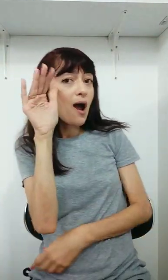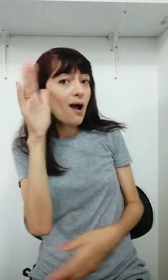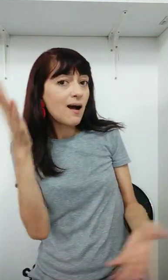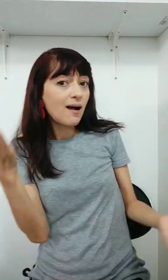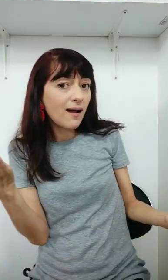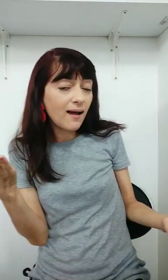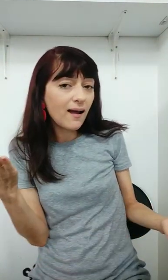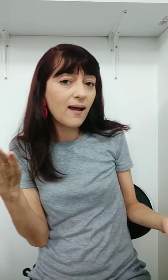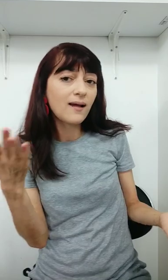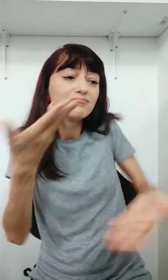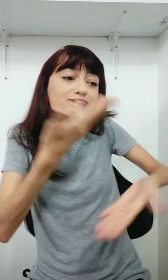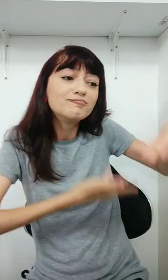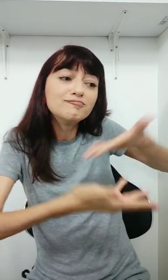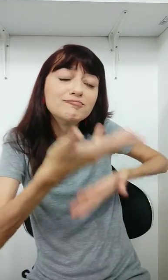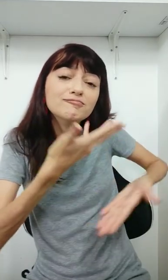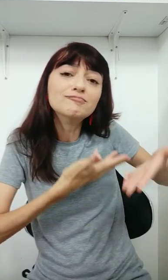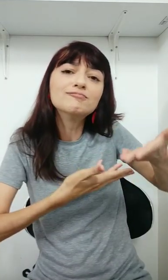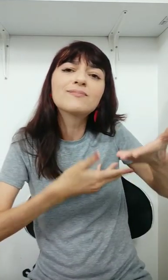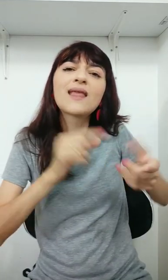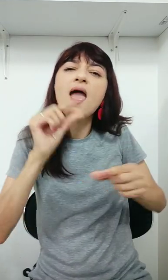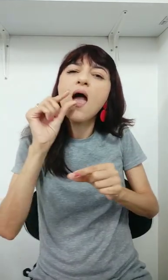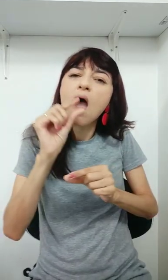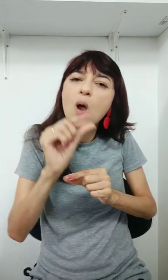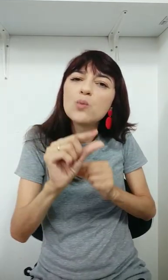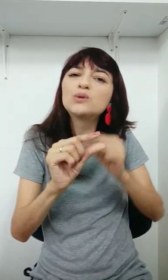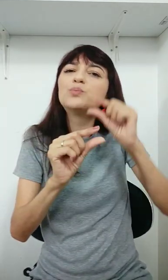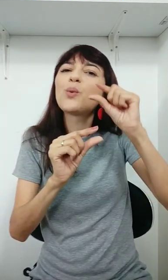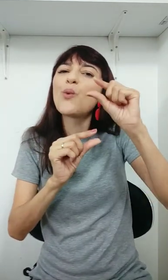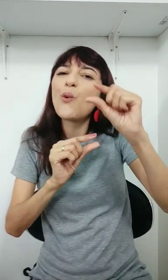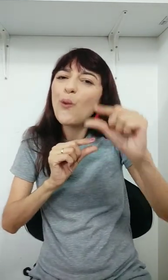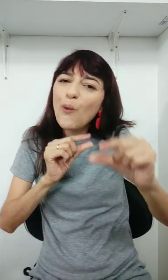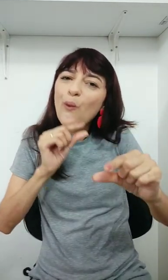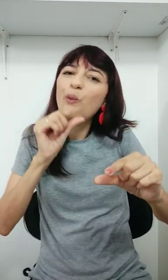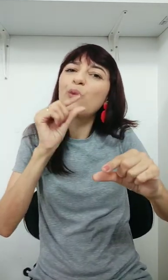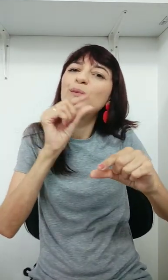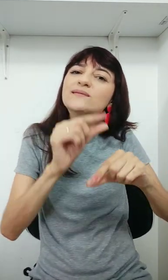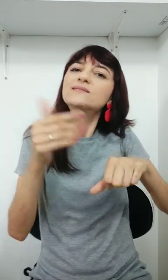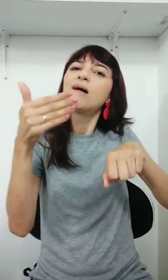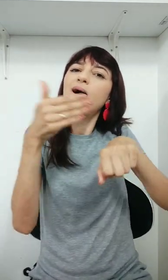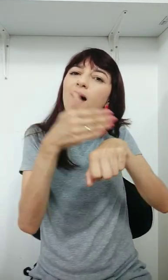bom? Ou talvez só observar, né? Ver ali um jogo que vai acontecer ali naquela